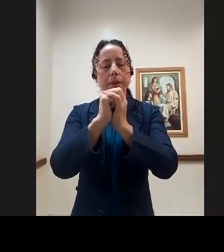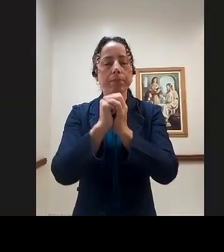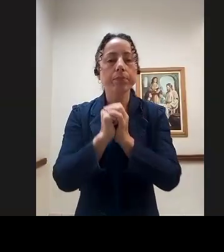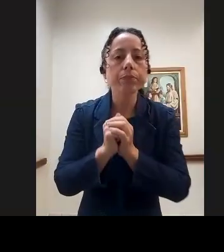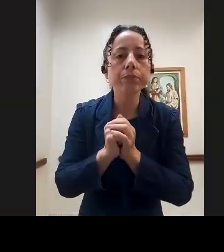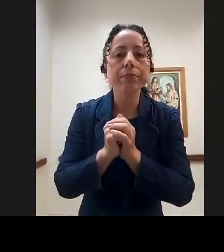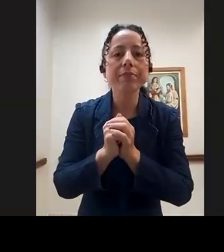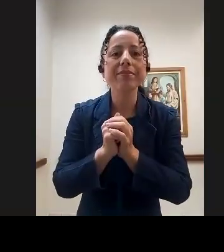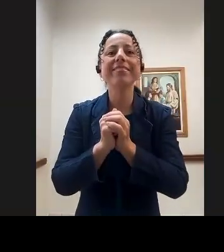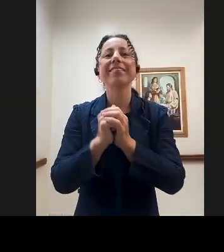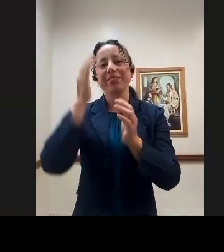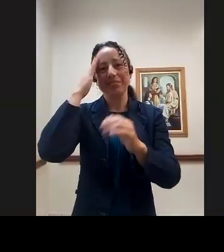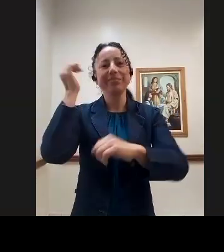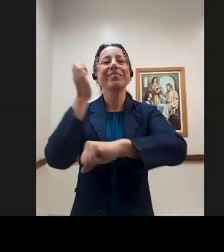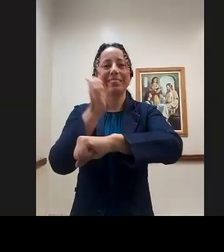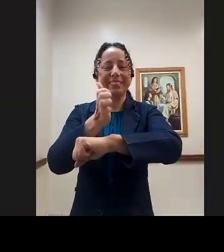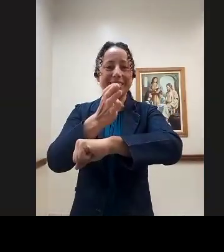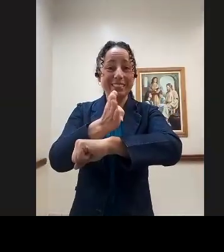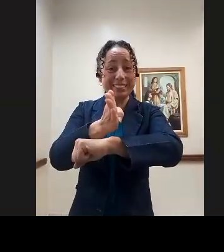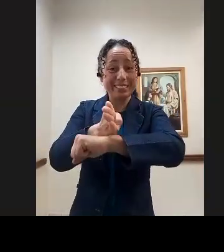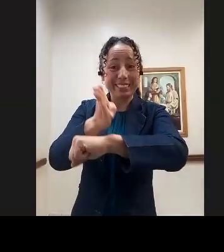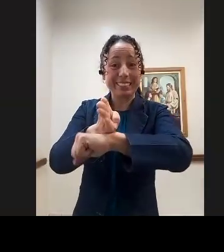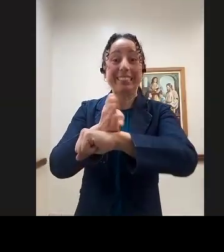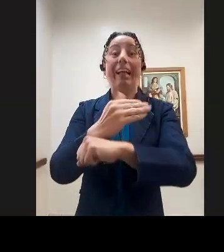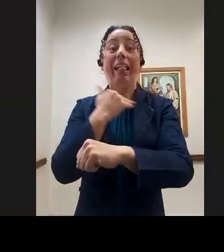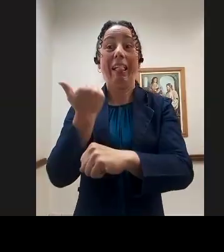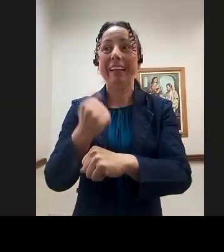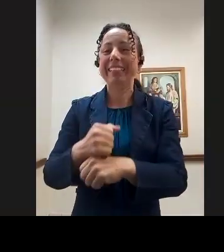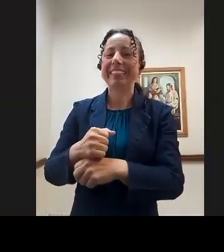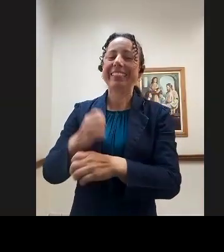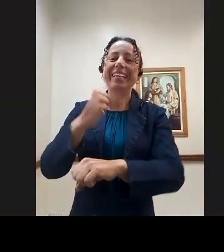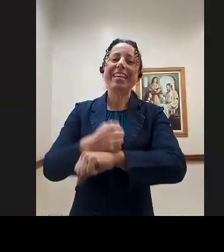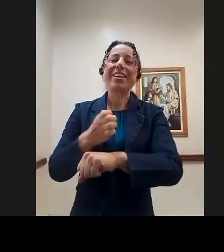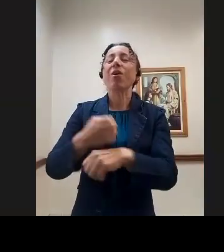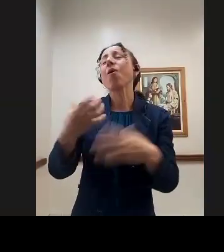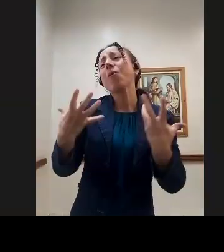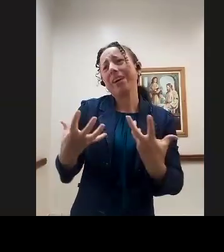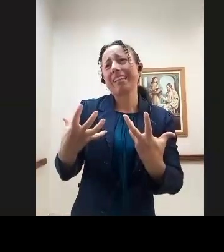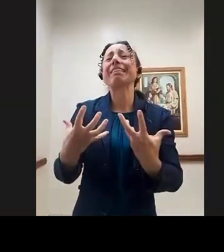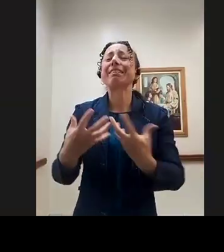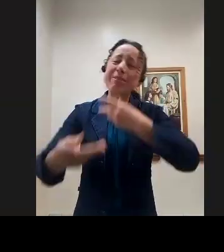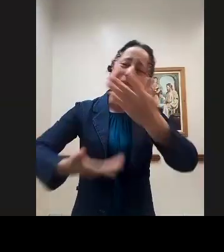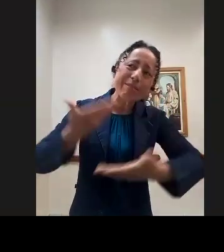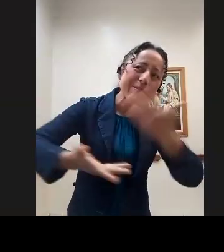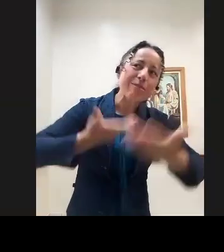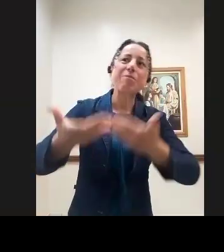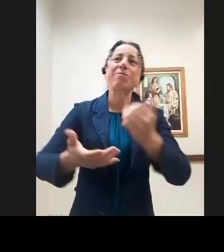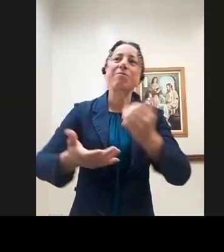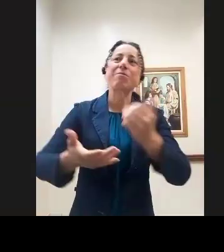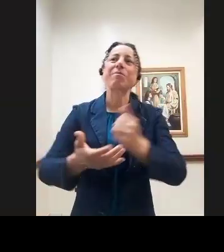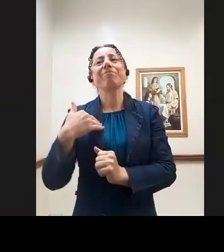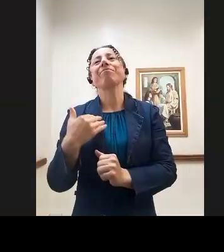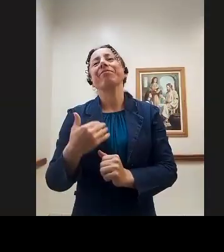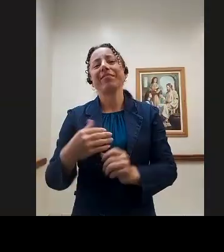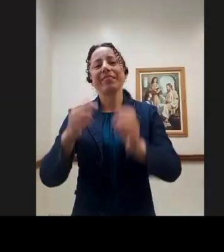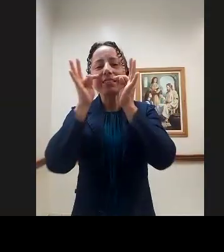Sei que o bispo vai querer me matar, a presença está com vocês todos, mas eu não poderia deixar de prestar meu testemunho. Foi muito forte, desculpa,